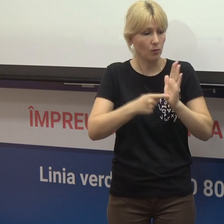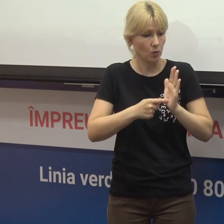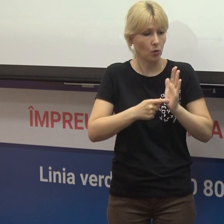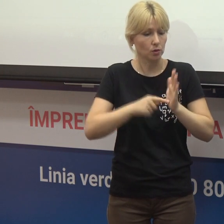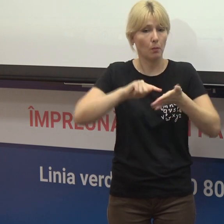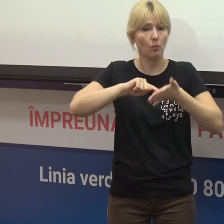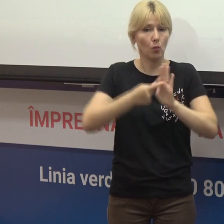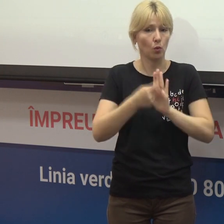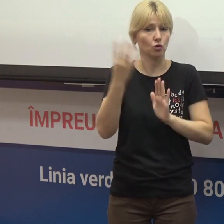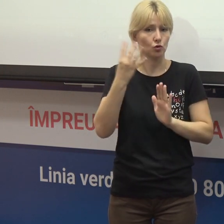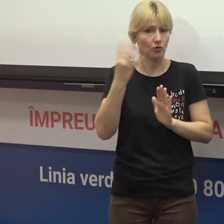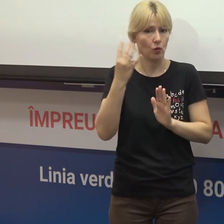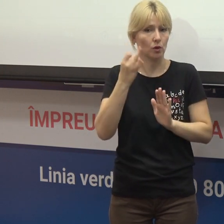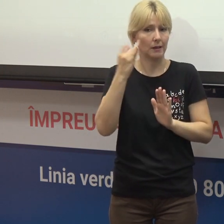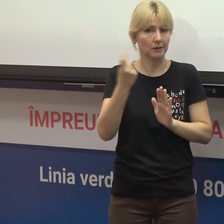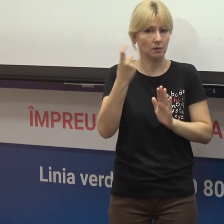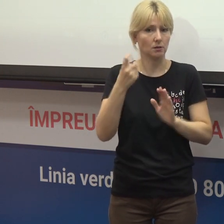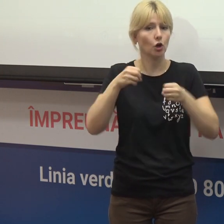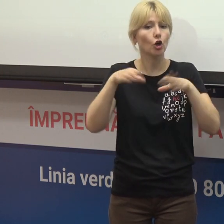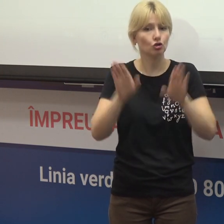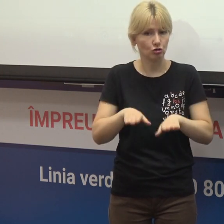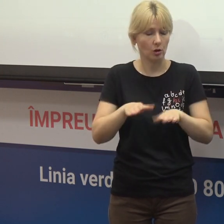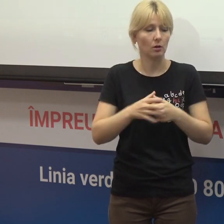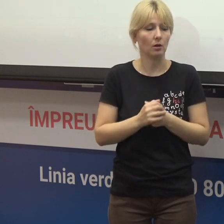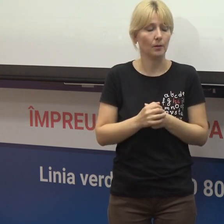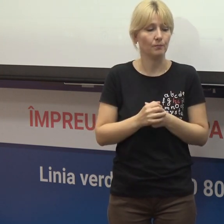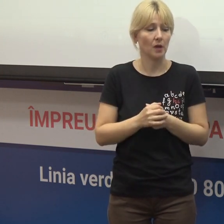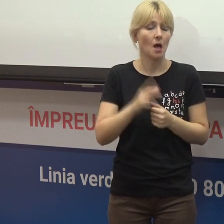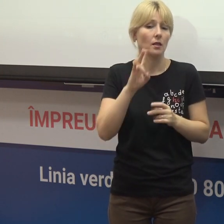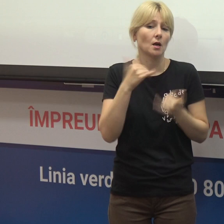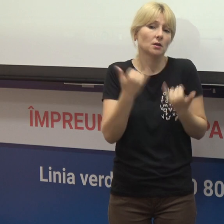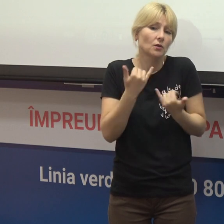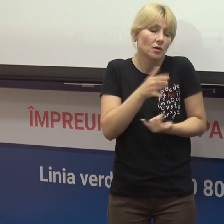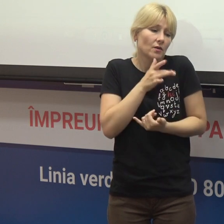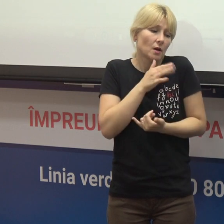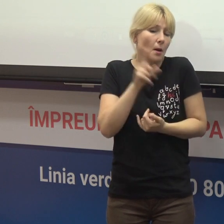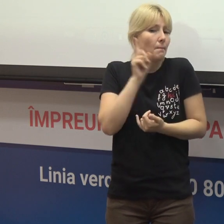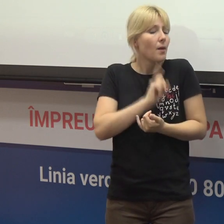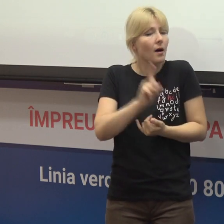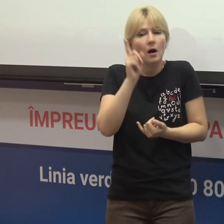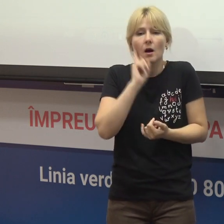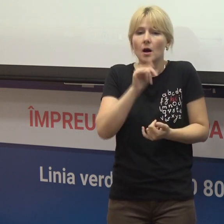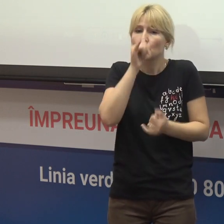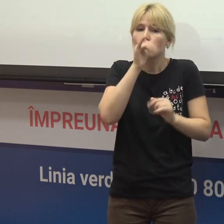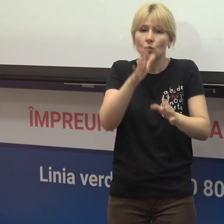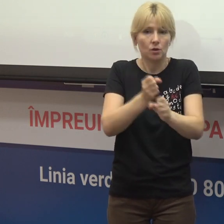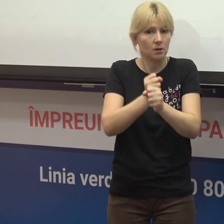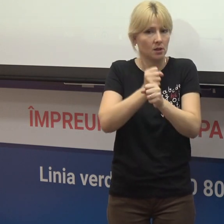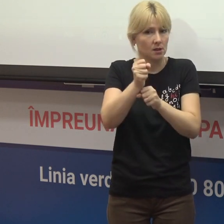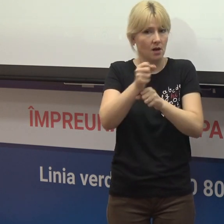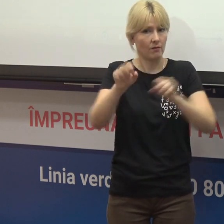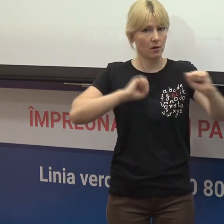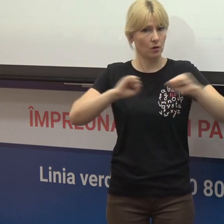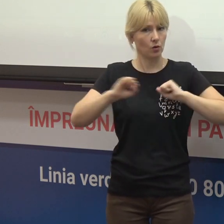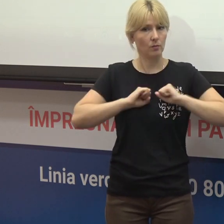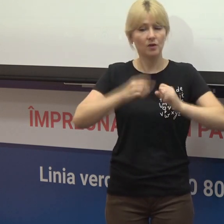punctului 4 a hotărârii. Într-adevăr, la moment, deci, nu este o obligativitate conducătorii